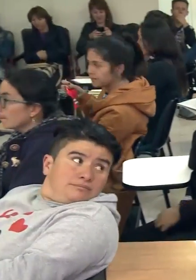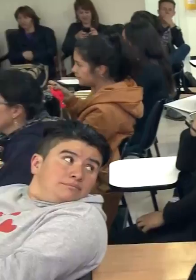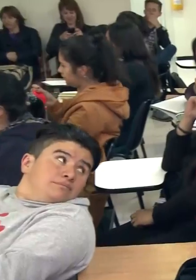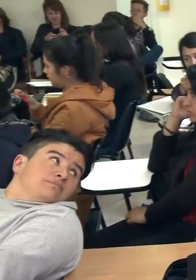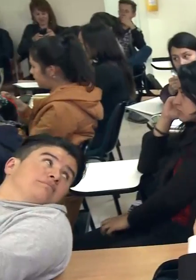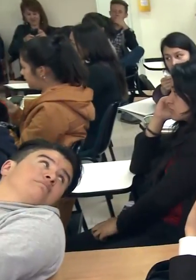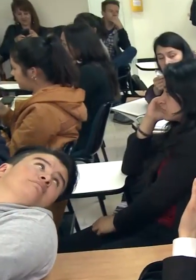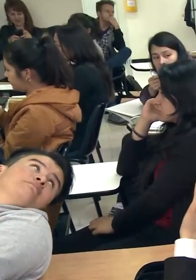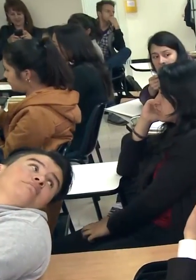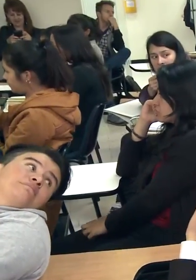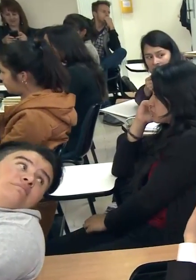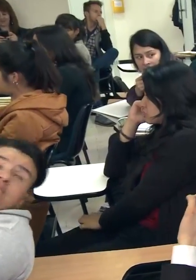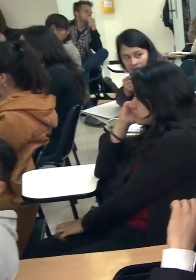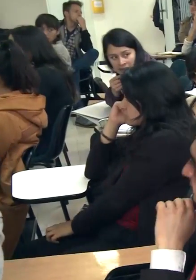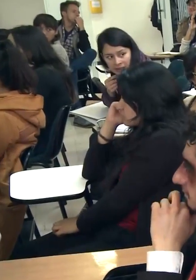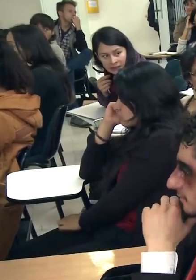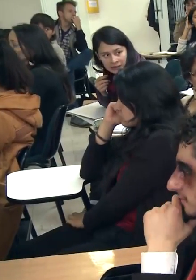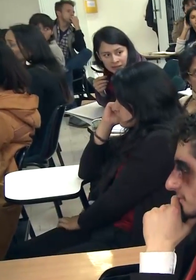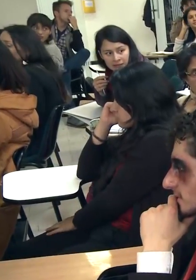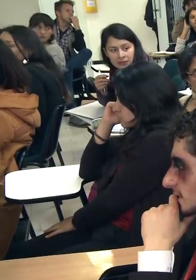¿Te escuchan ahí atrás?